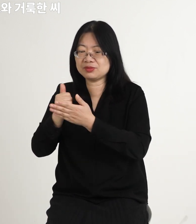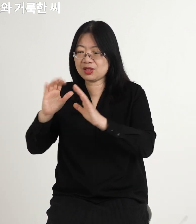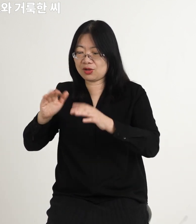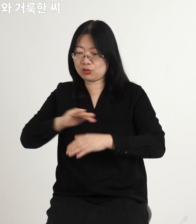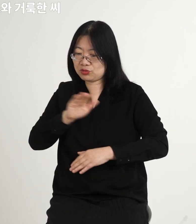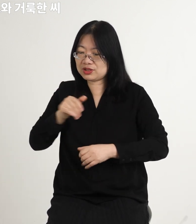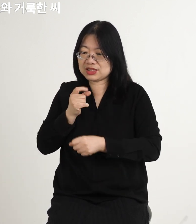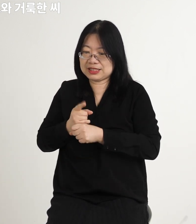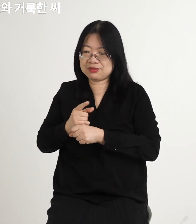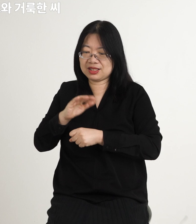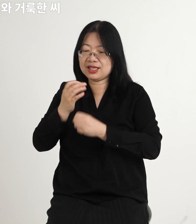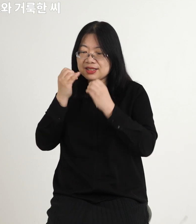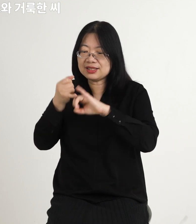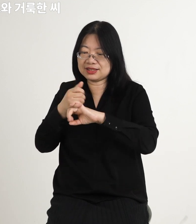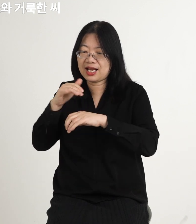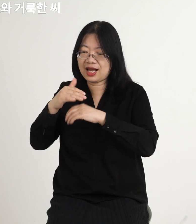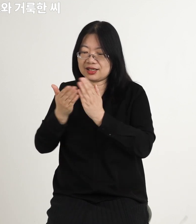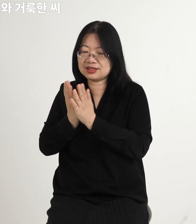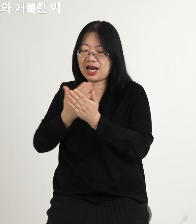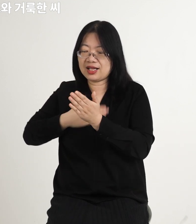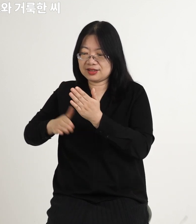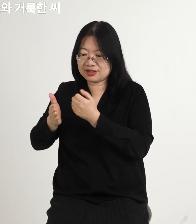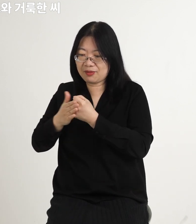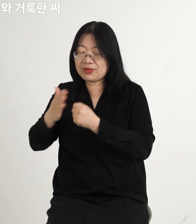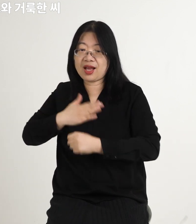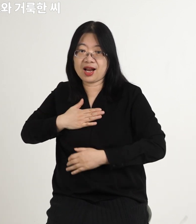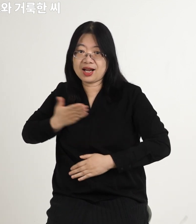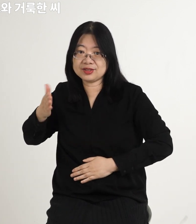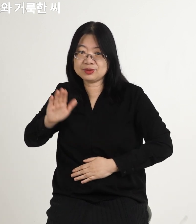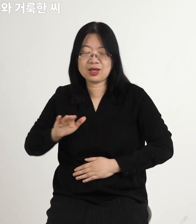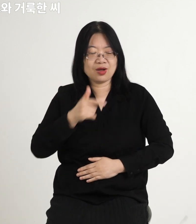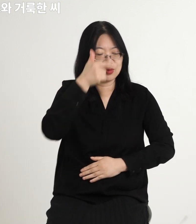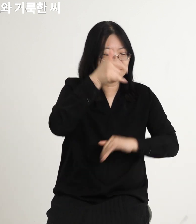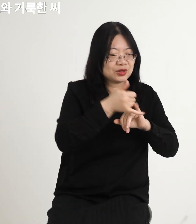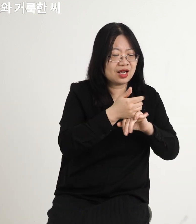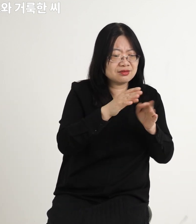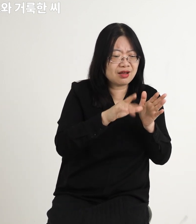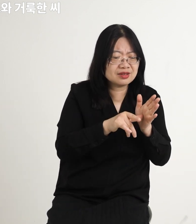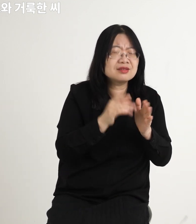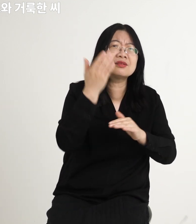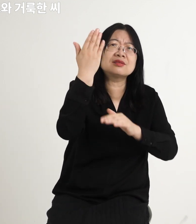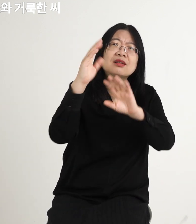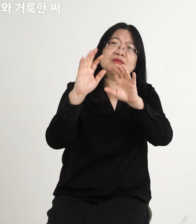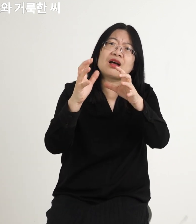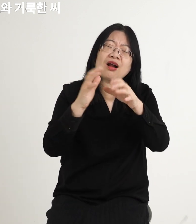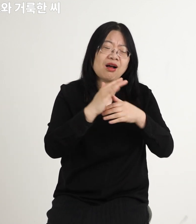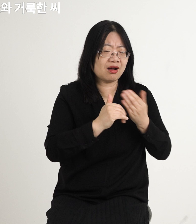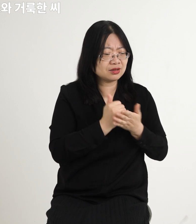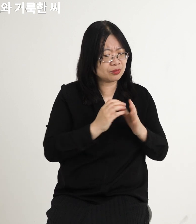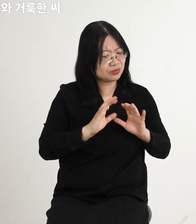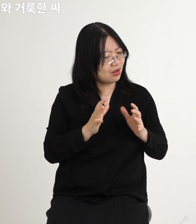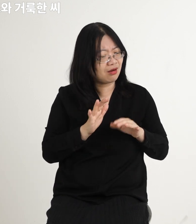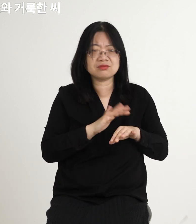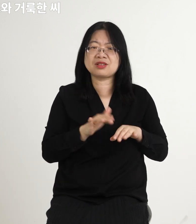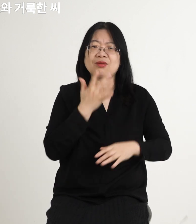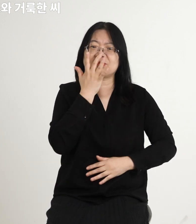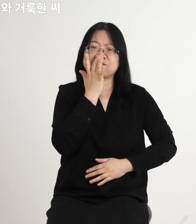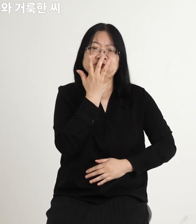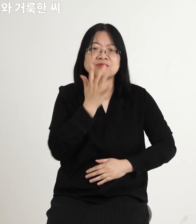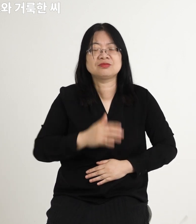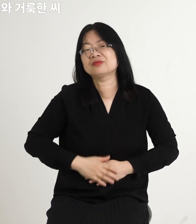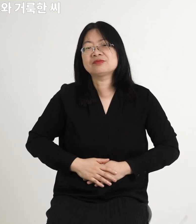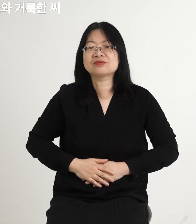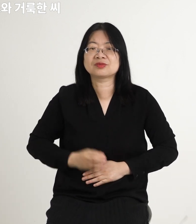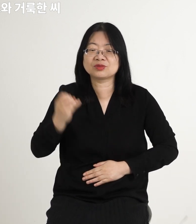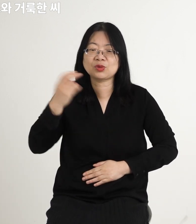그러나 이 시대의 역사적 맥락에서의 백성들은 그거를 잘 모른단 말이에요. 또